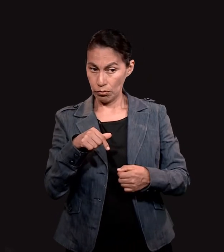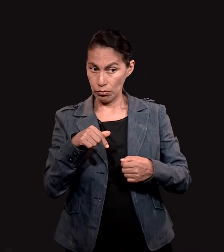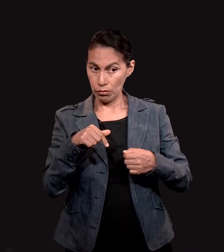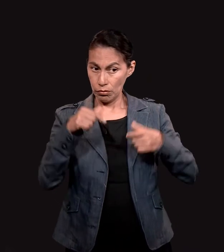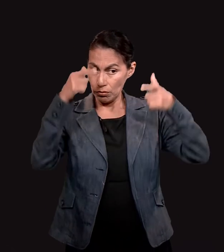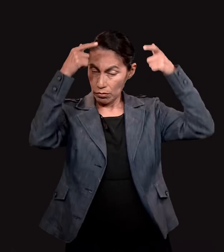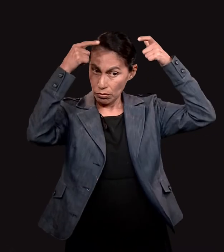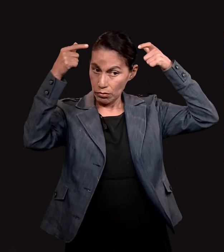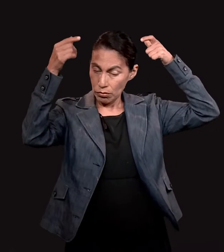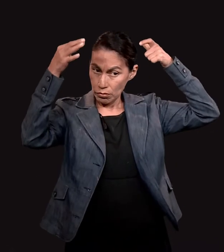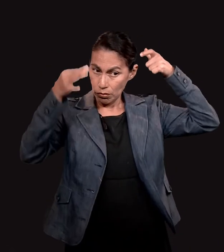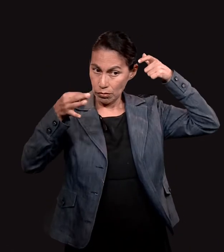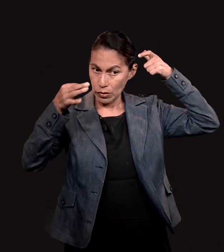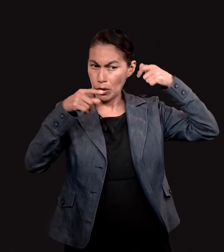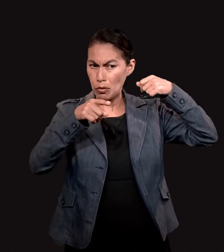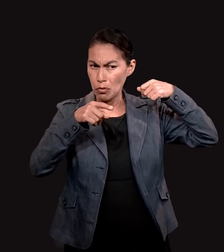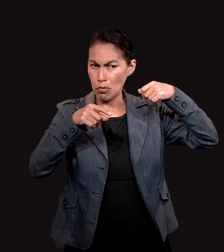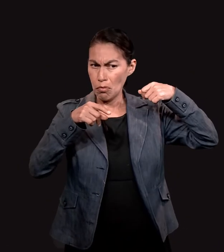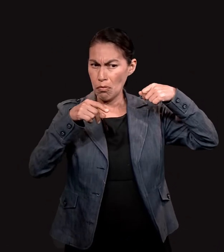de acá y tú también hiciste